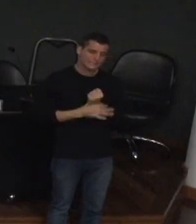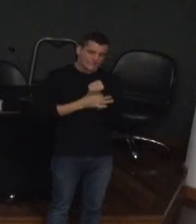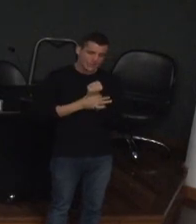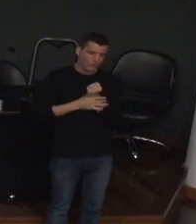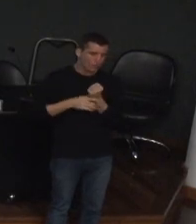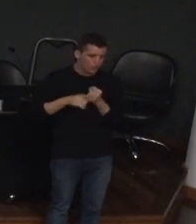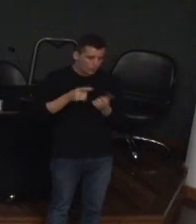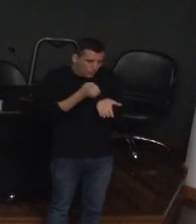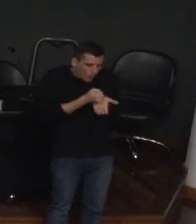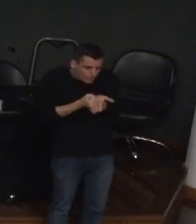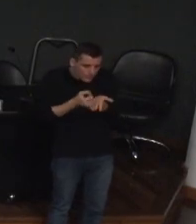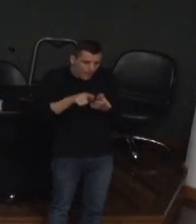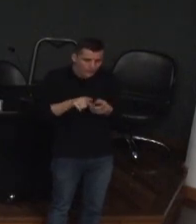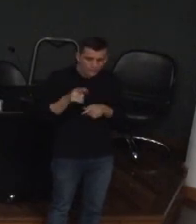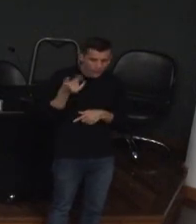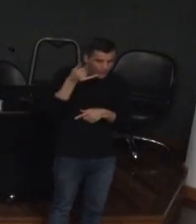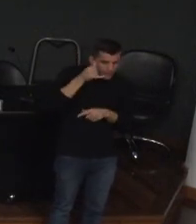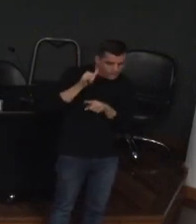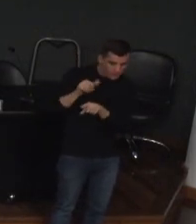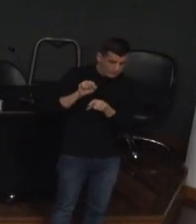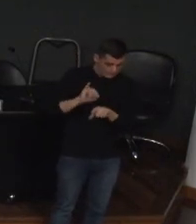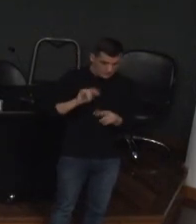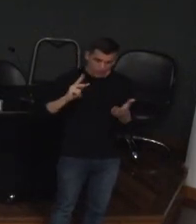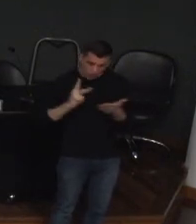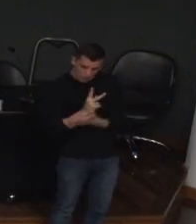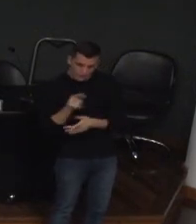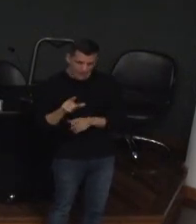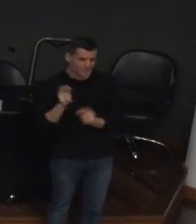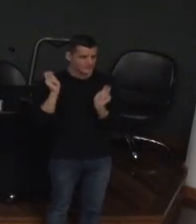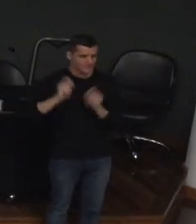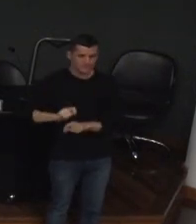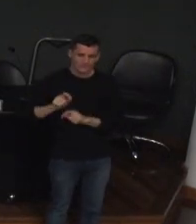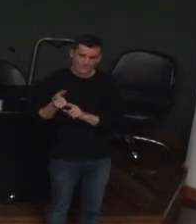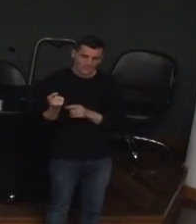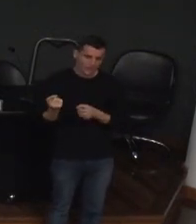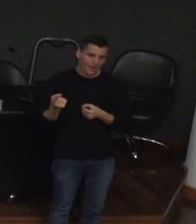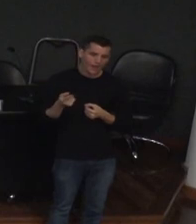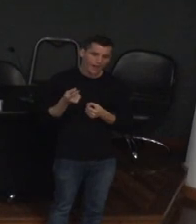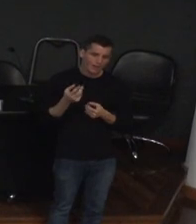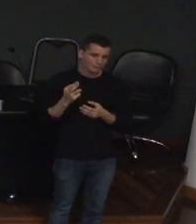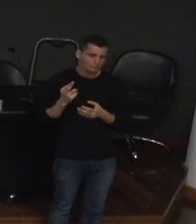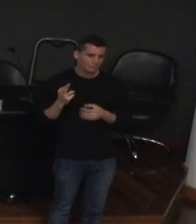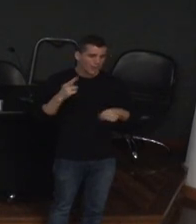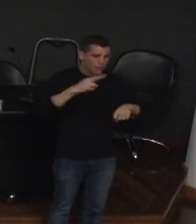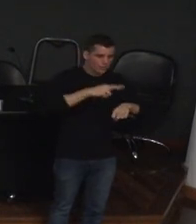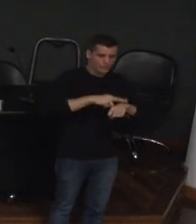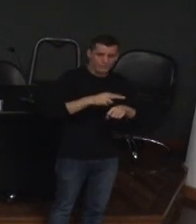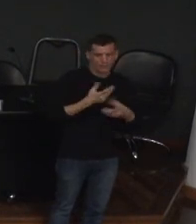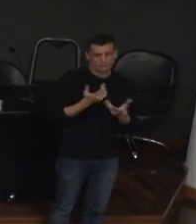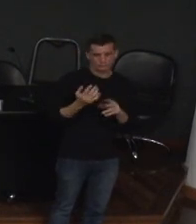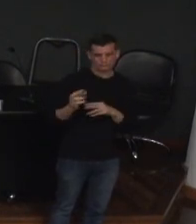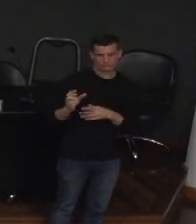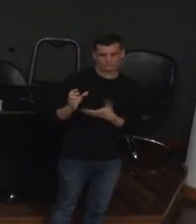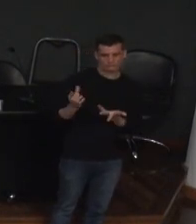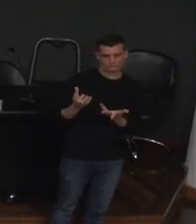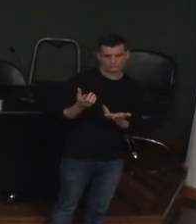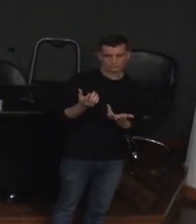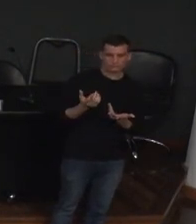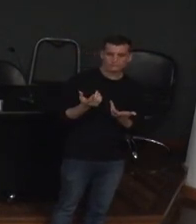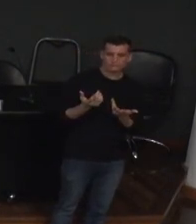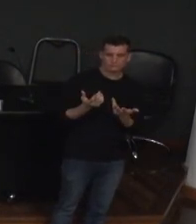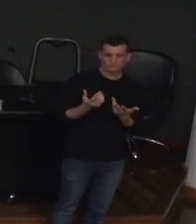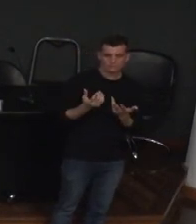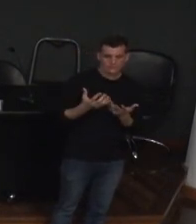Ou evitar, ou mitigar. Eu não posso... Ou aceitar, né, você não vai aceitar porque o risco é alto, ou mitigar. Então,